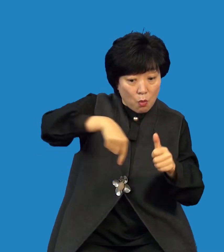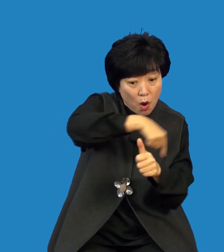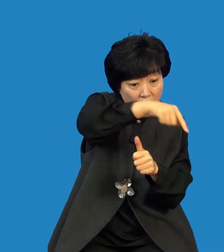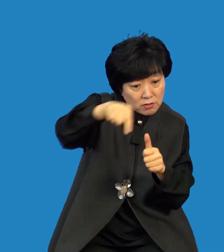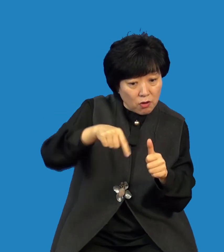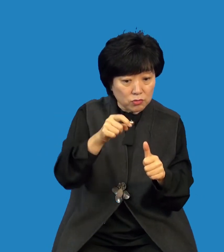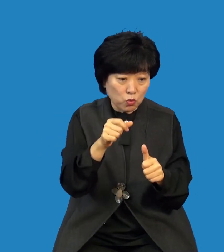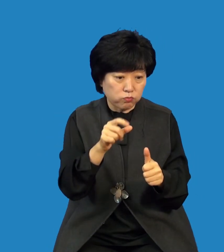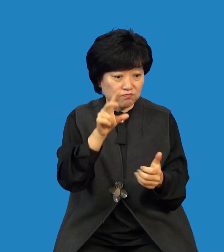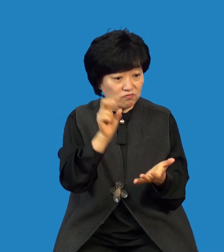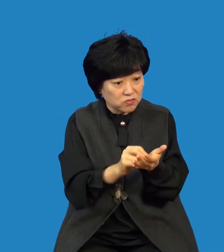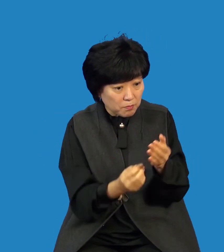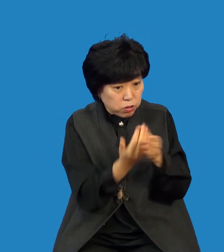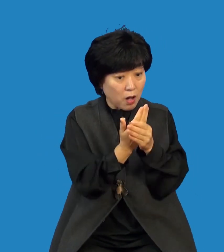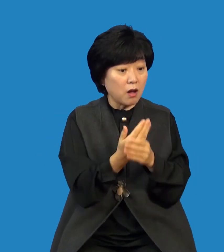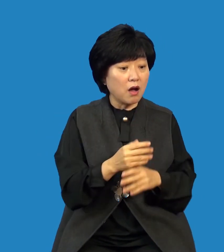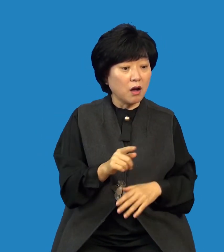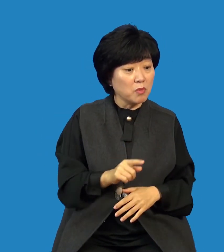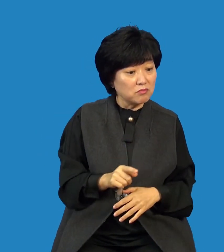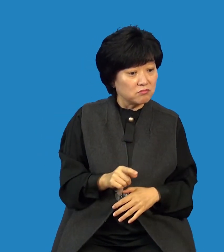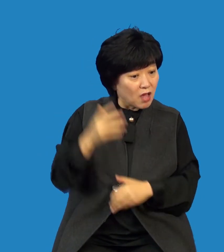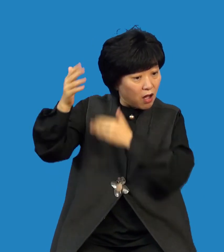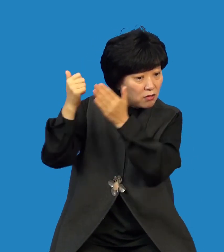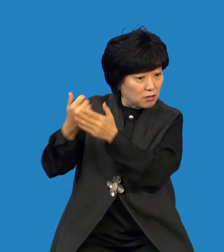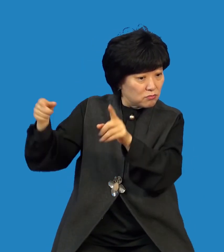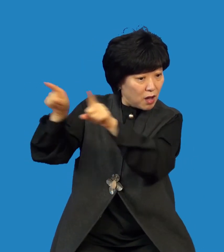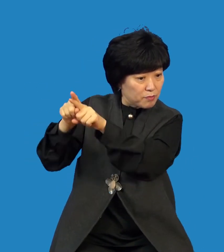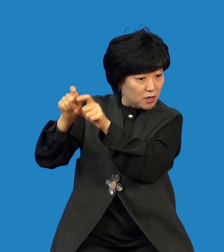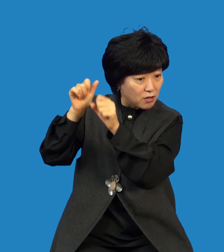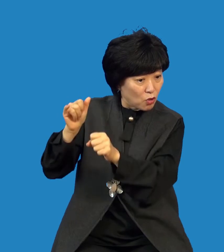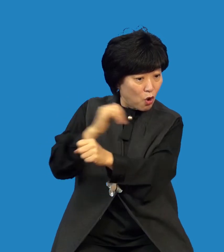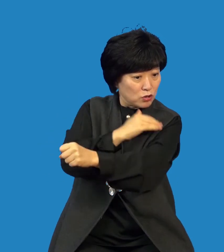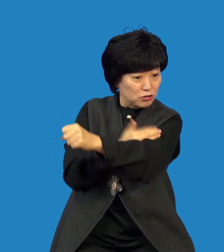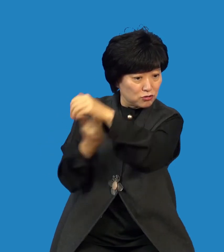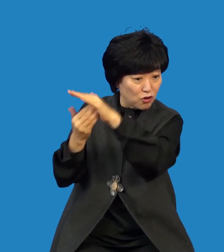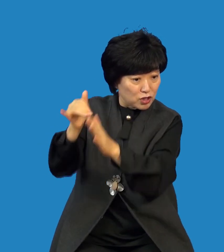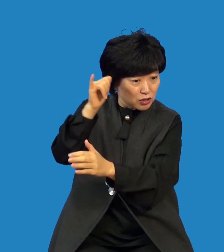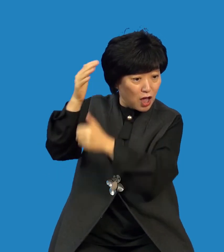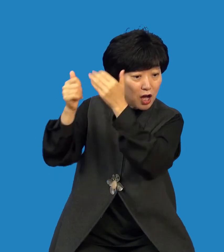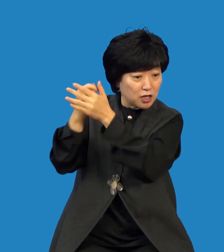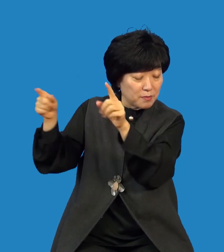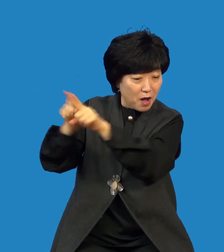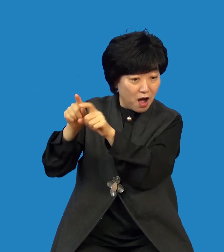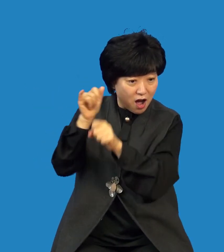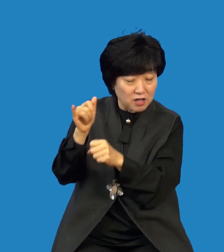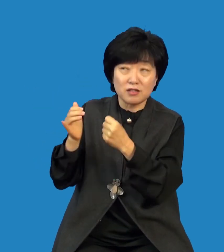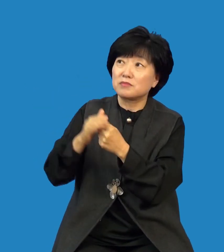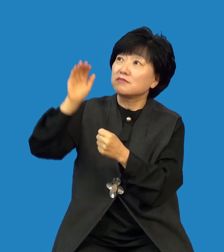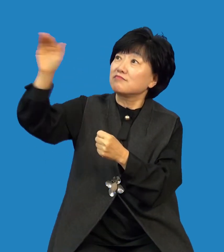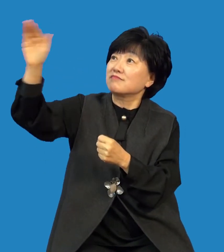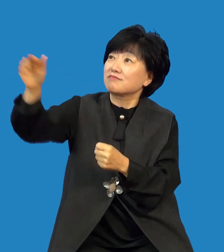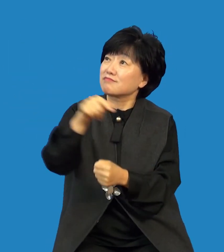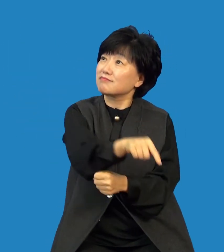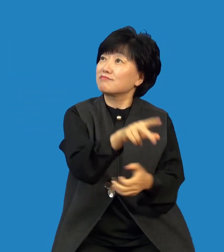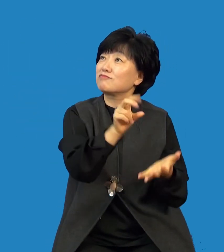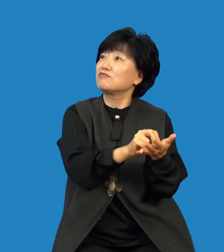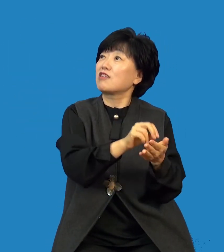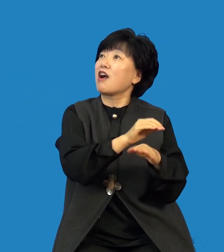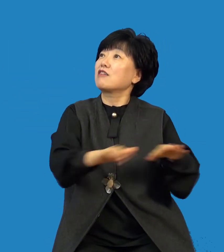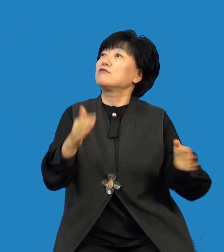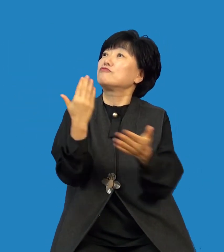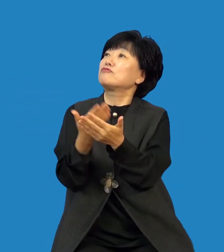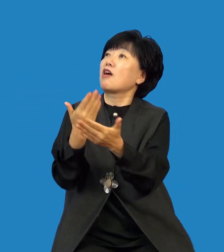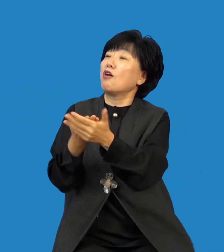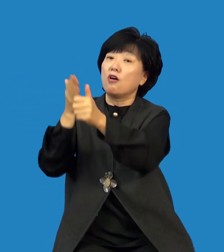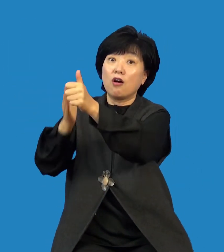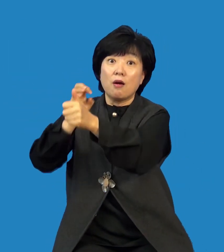고쳐주고 완벽하게 하실 수 있는 그 능력이 계신 분이 계셨기 때문에 아담과 하와에게는 근심, 두려움이라는 게 없었어요. 그런데